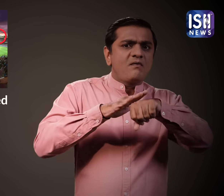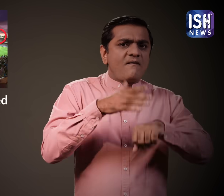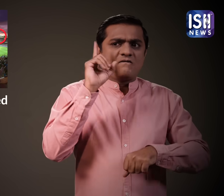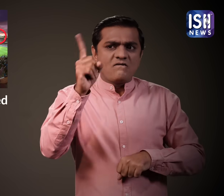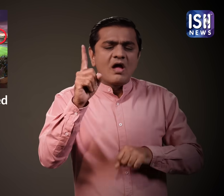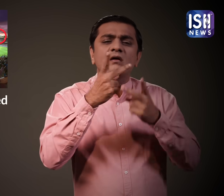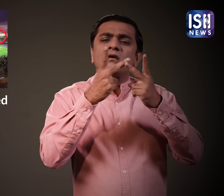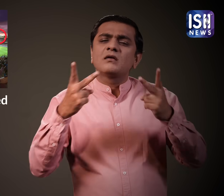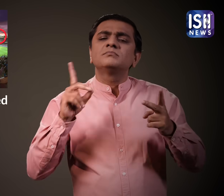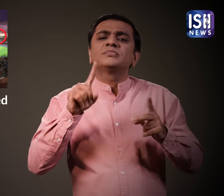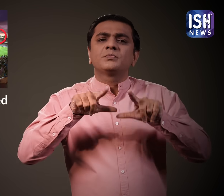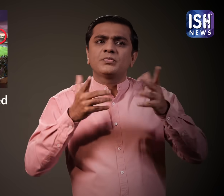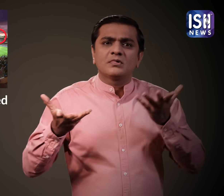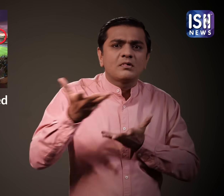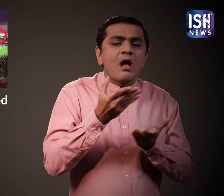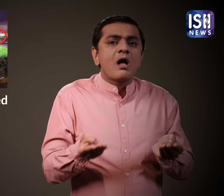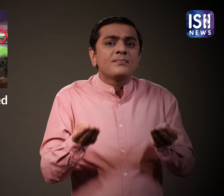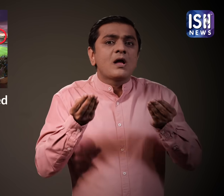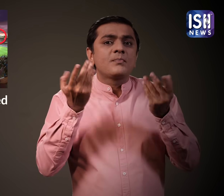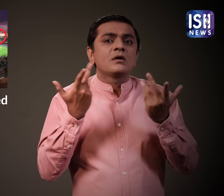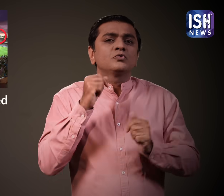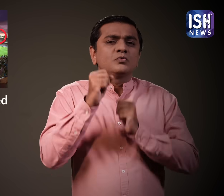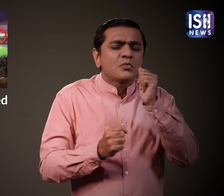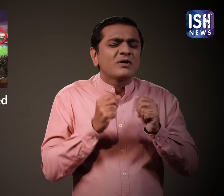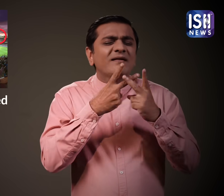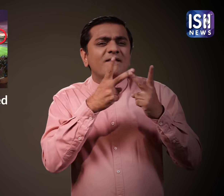बाहर करने आधी से संबंदित महत्वपूर्णा निर्णर लेने के लिए है